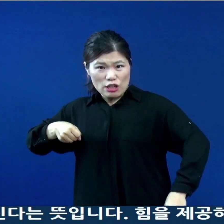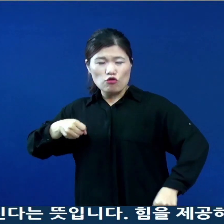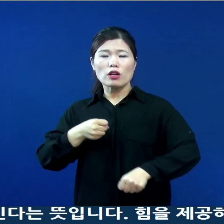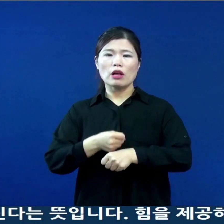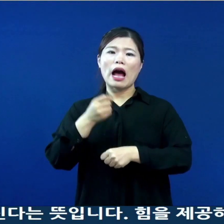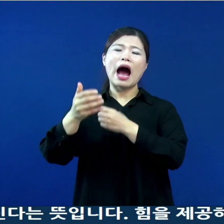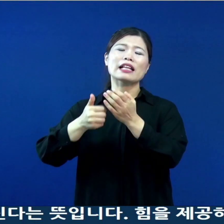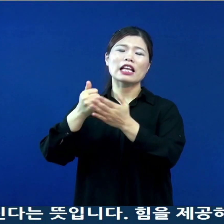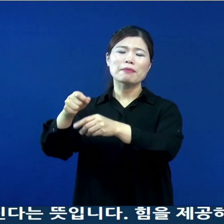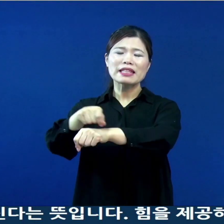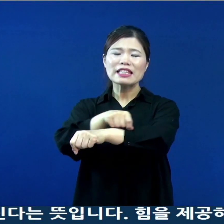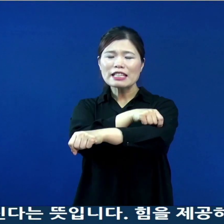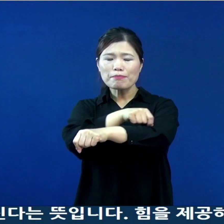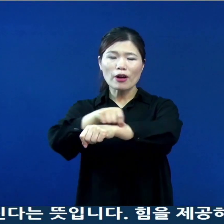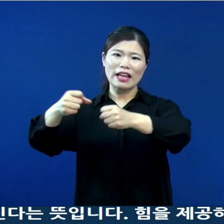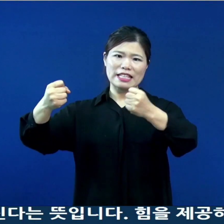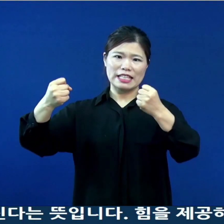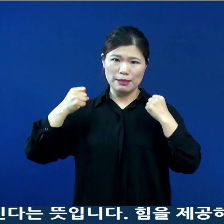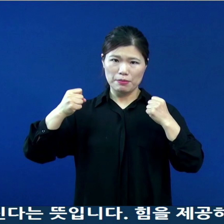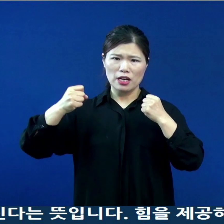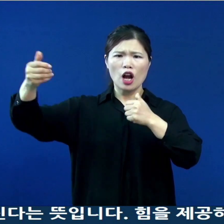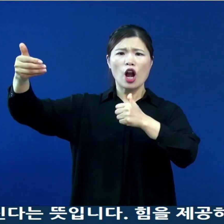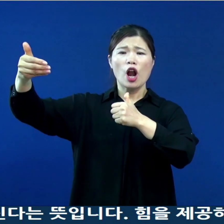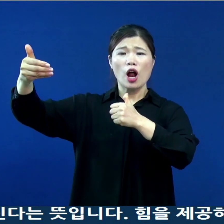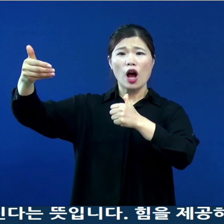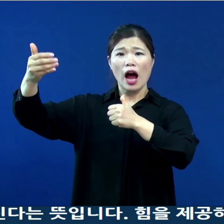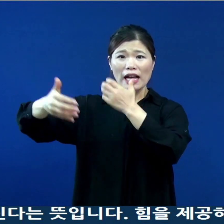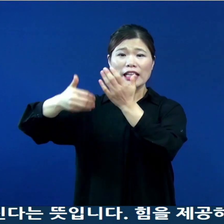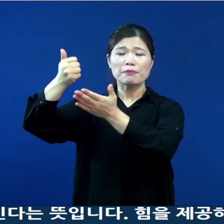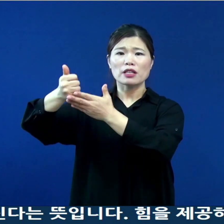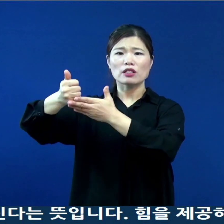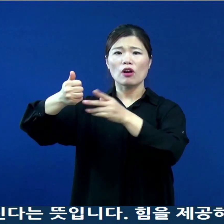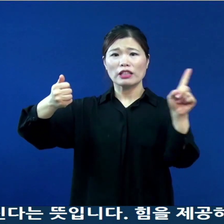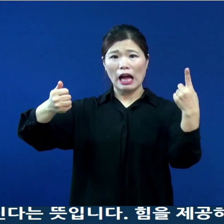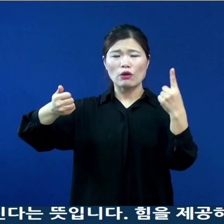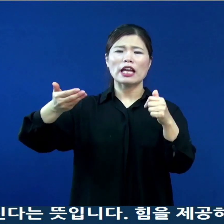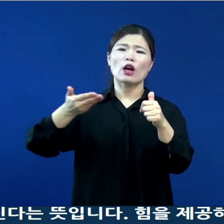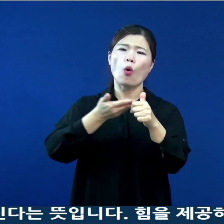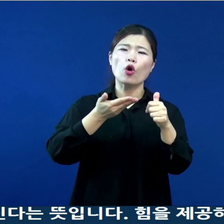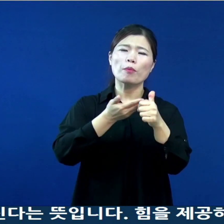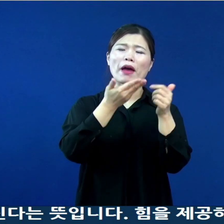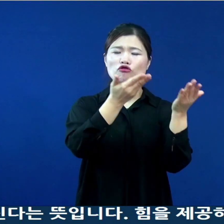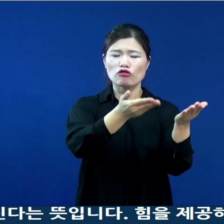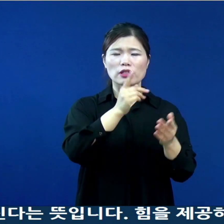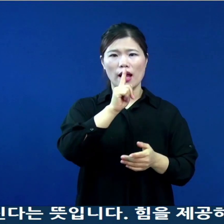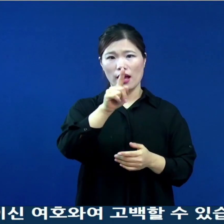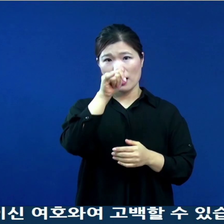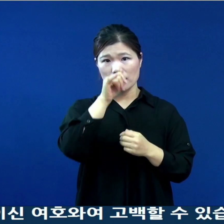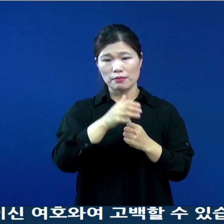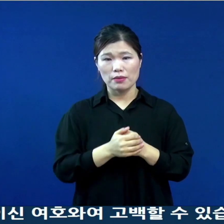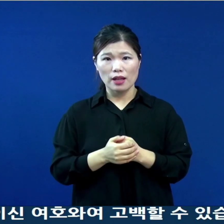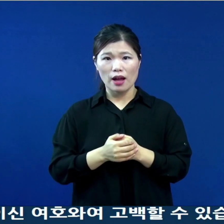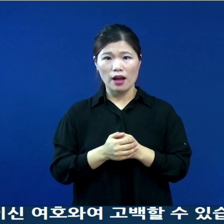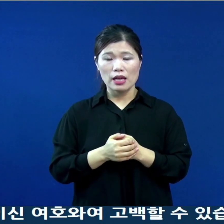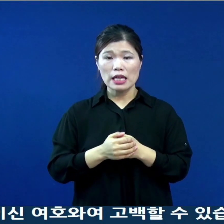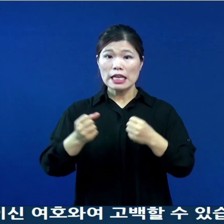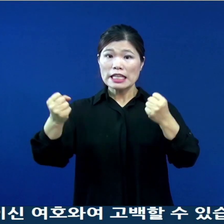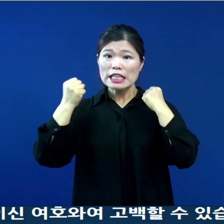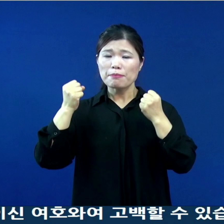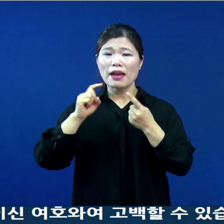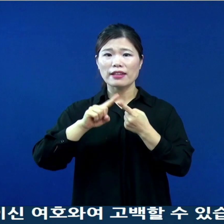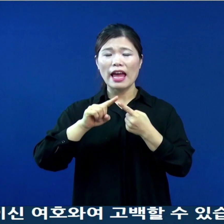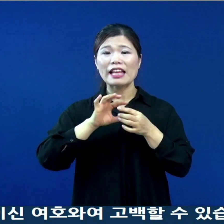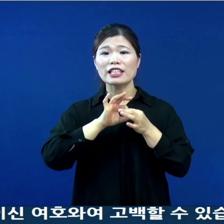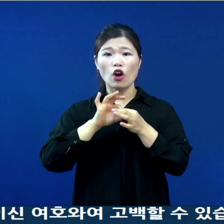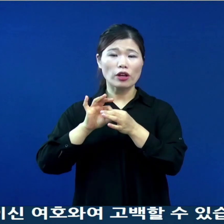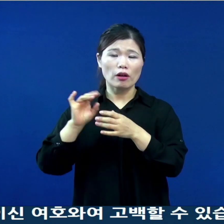특별한 힘을 다윗에게 공급해 주신다 말씀하신 것이죠. 그 다음과 연결해서 봐야 됩니다. 이 힘이 어떻게 연결되고